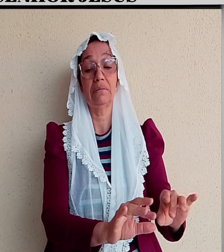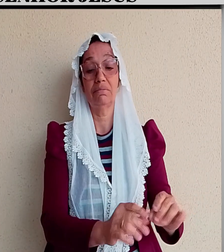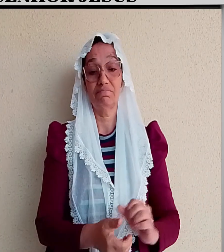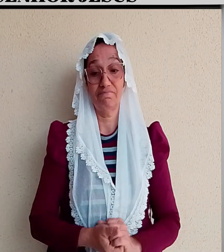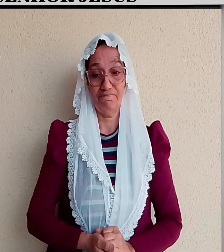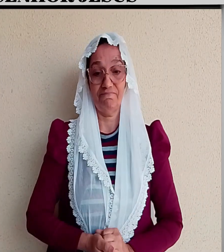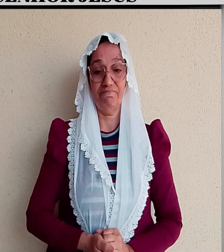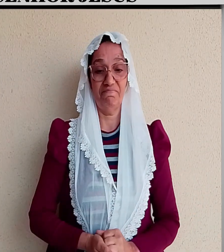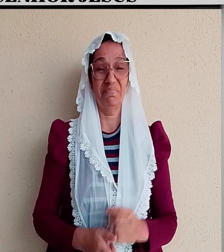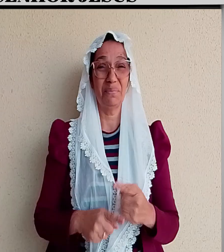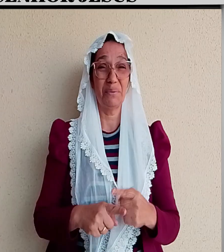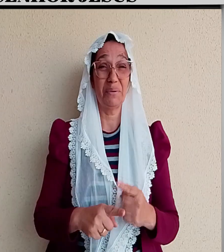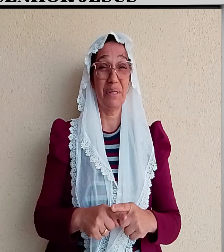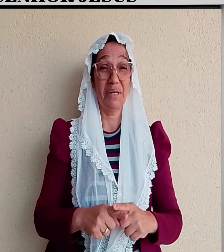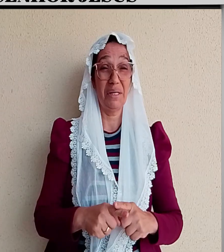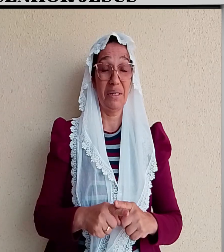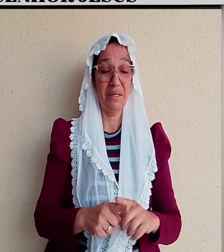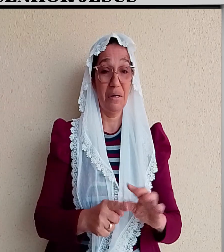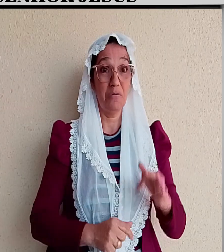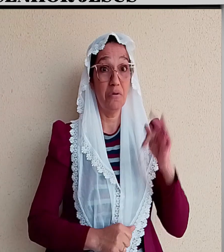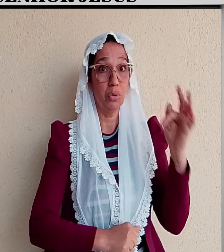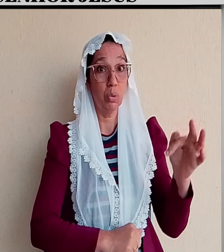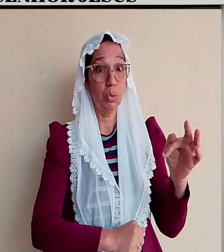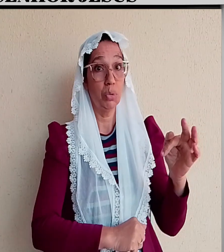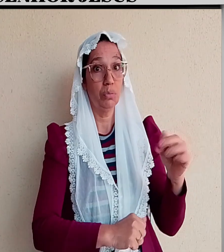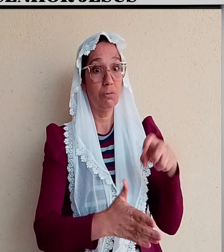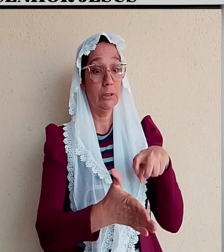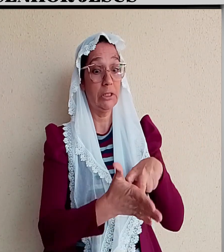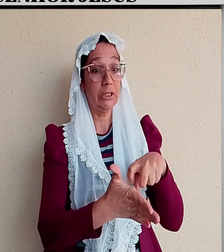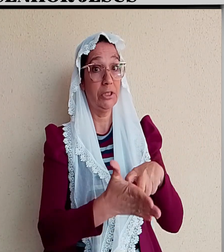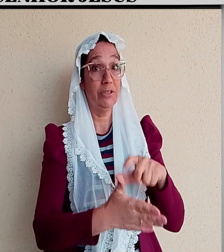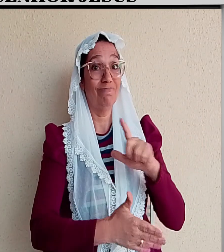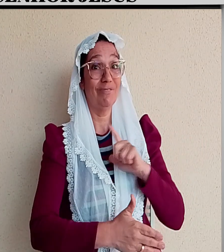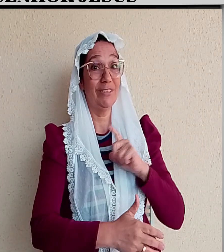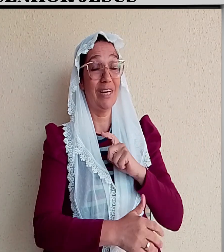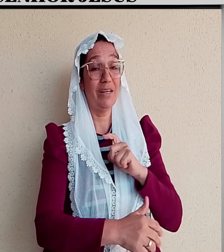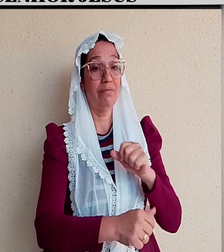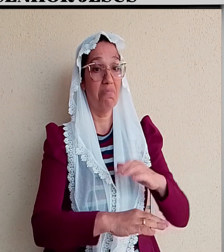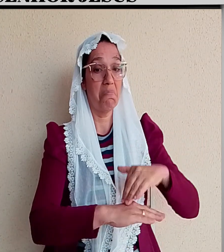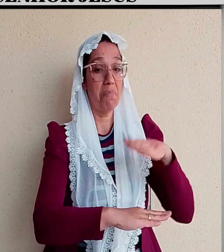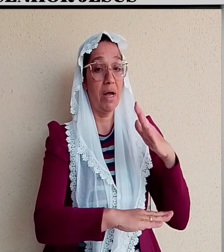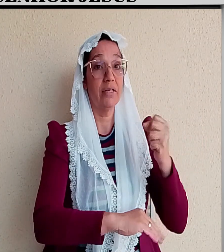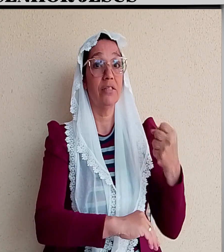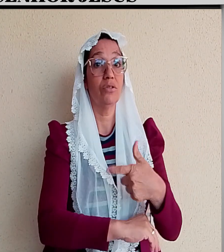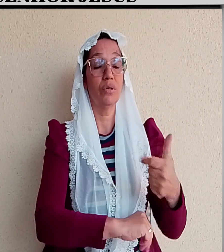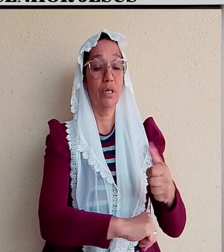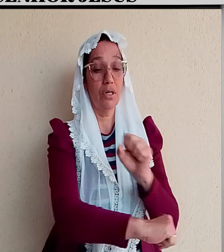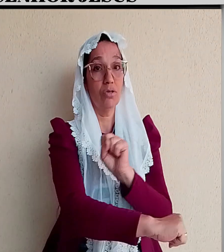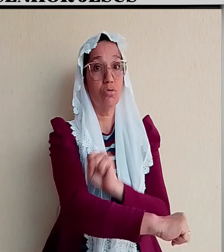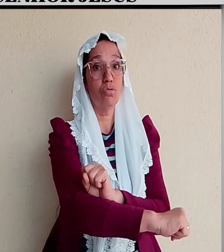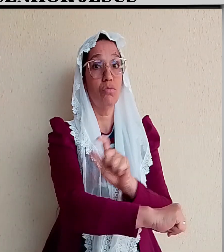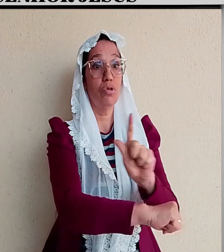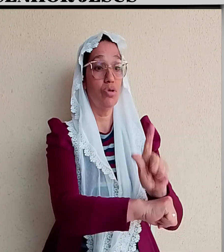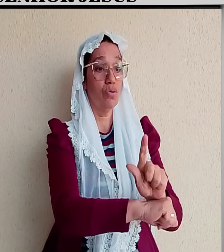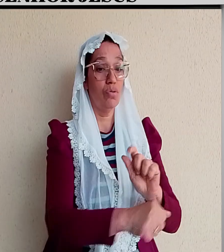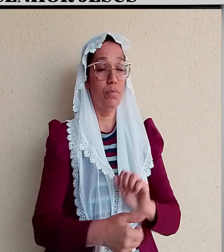para aquela cidade. Eis que vos envio como ovelhas ao meio de lobos, portanto, sede prudentes como as